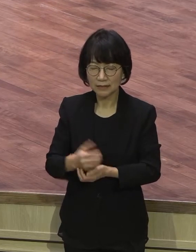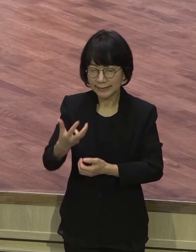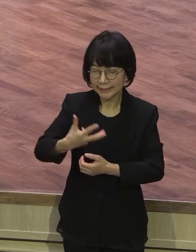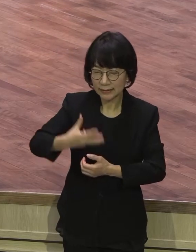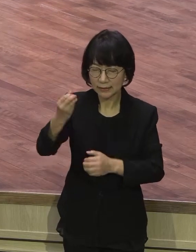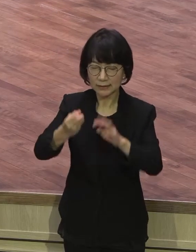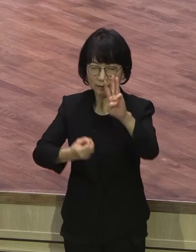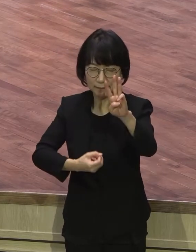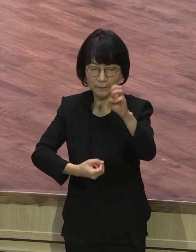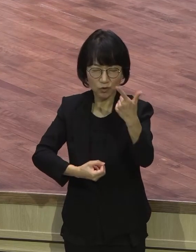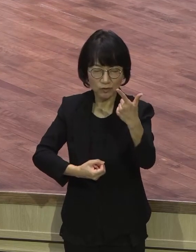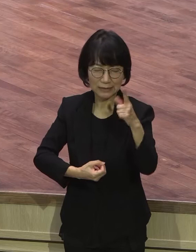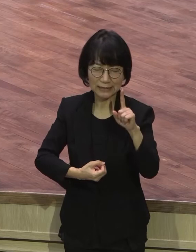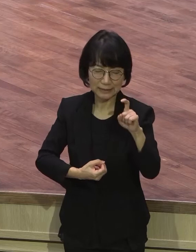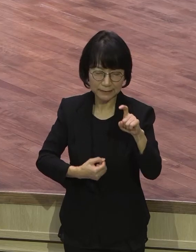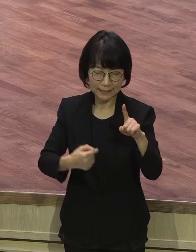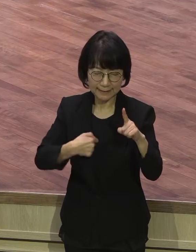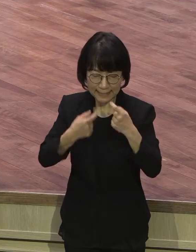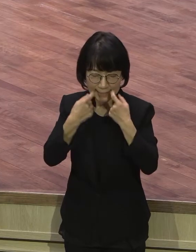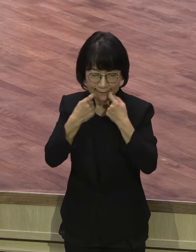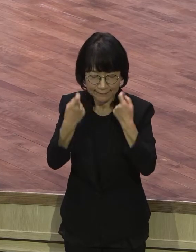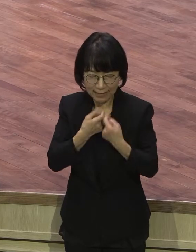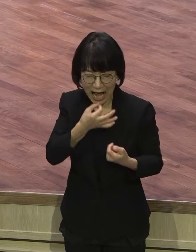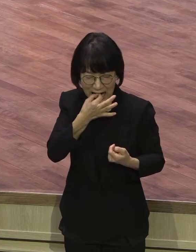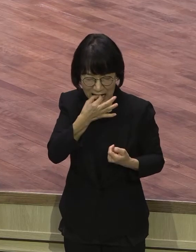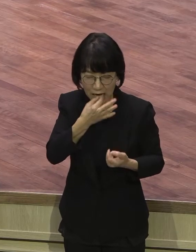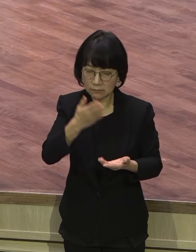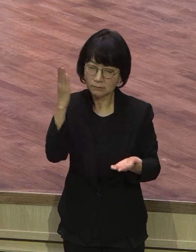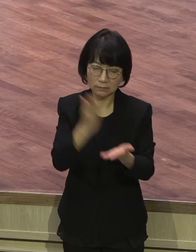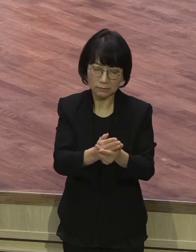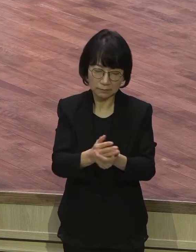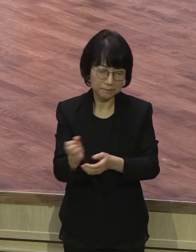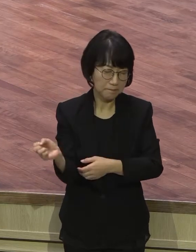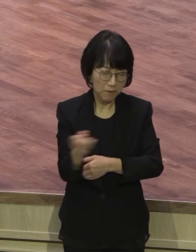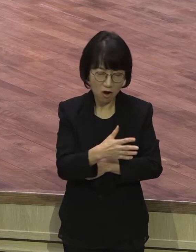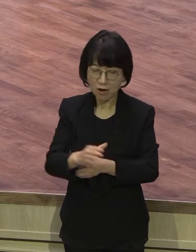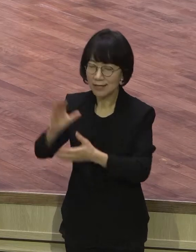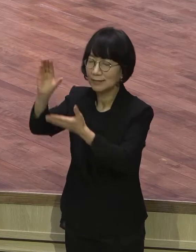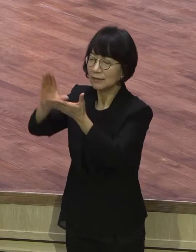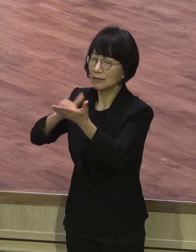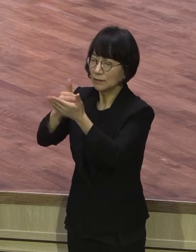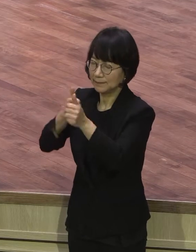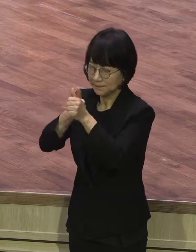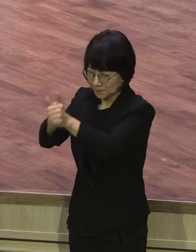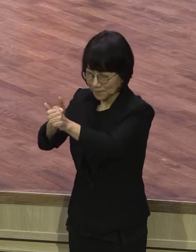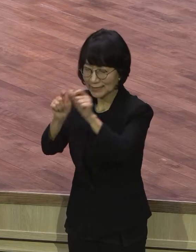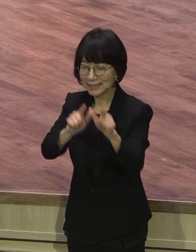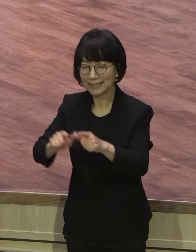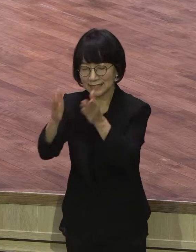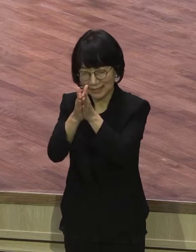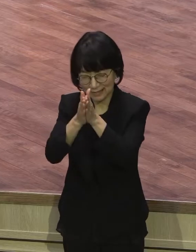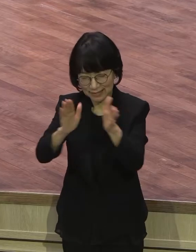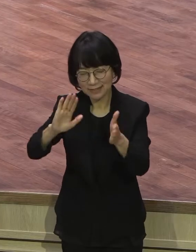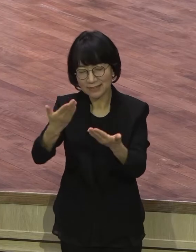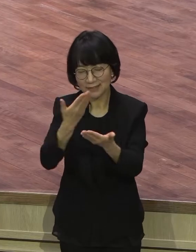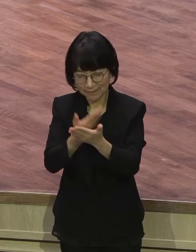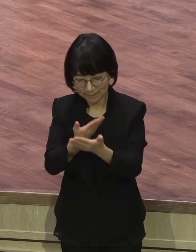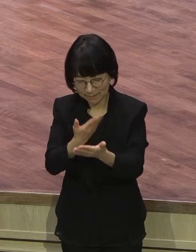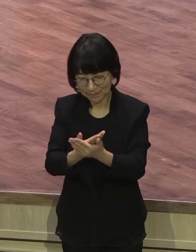3장 11장의 나 중심 아니라 이제는 그리스도 중심의 이 비밀을 누리는 삶이 시작되게 하여